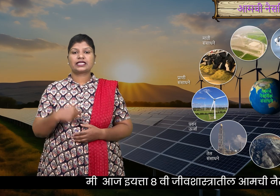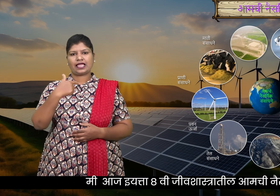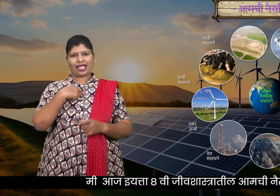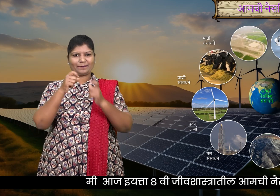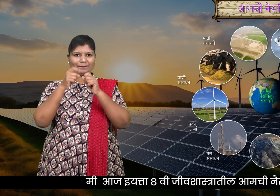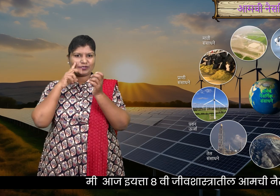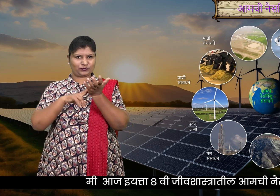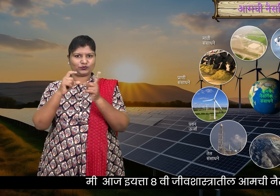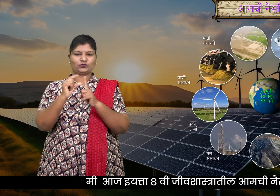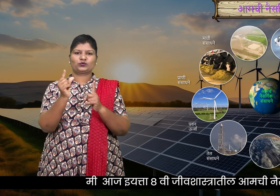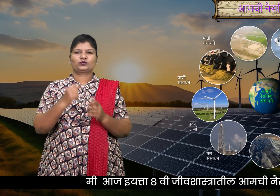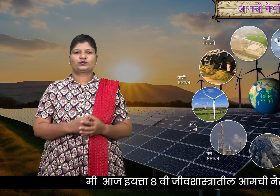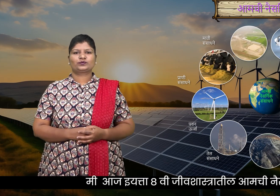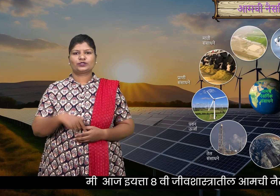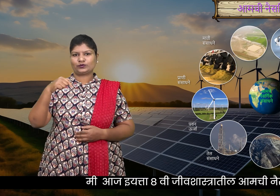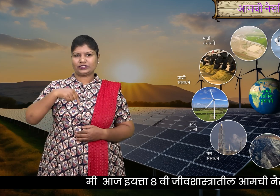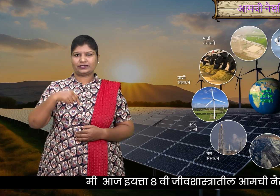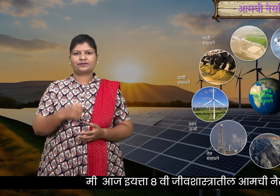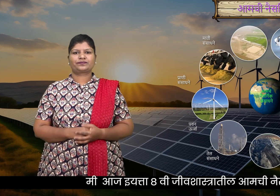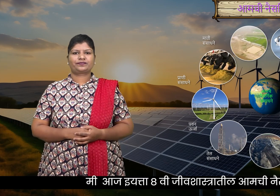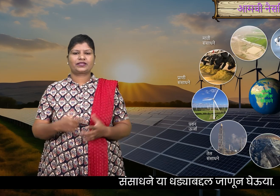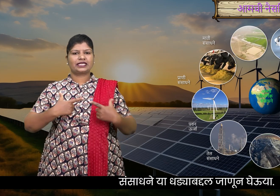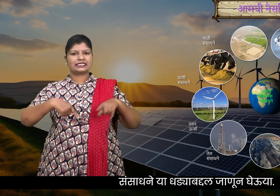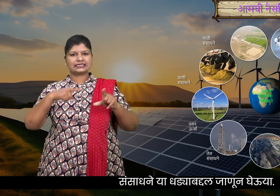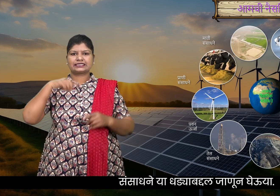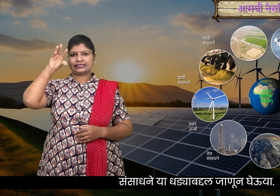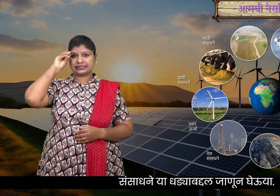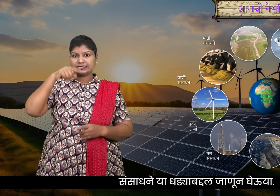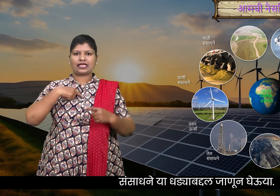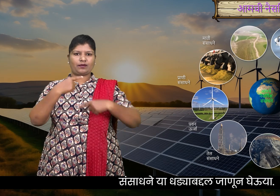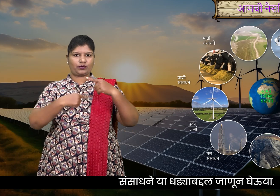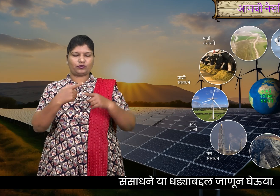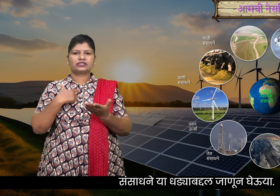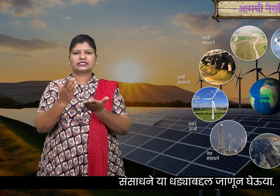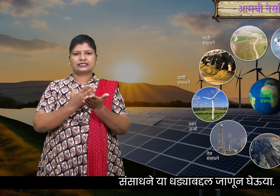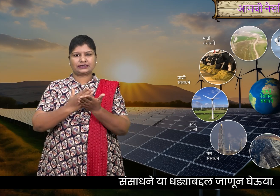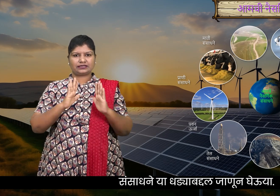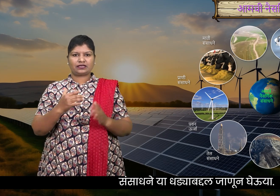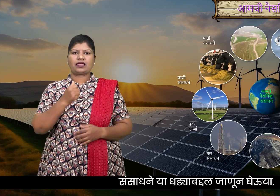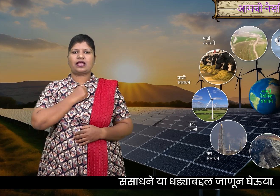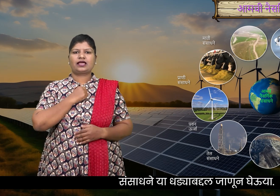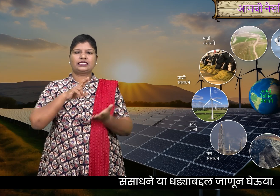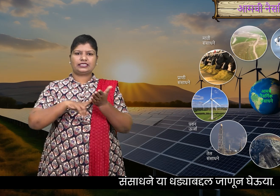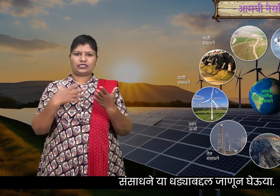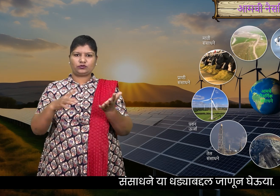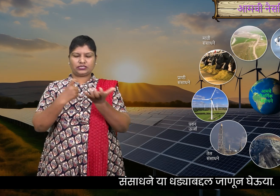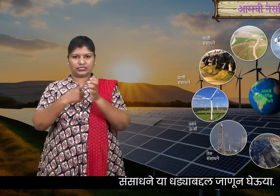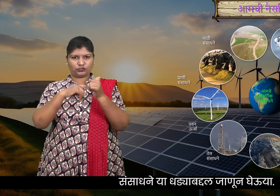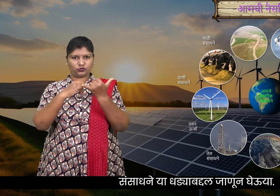मी आज इयत्ता 8वी जीवशास्त्रातील आमची नैसर्गिक संसाधने या धड्याबद्दल जाणून घेऊया.